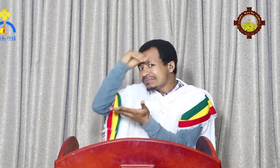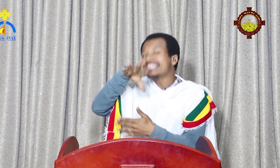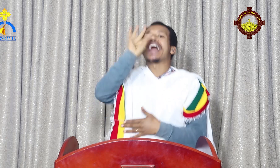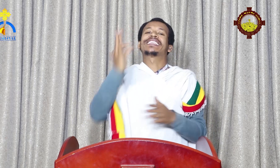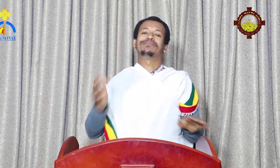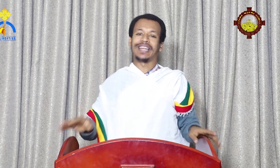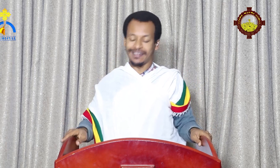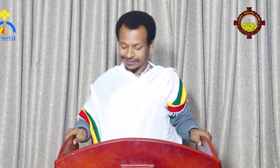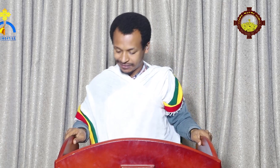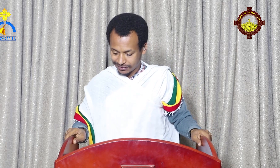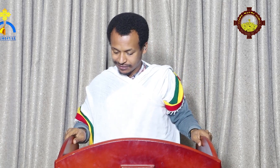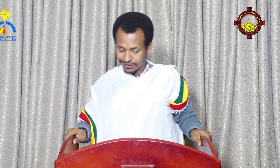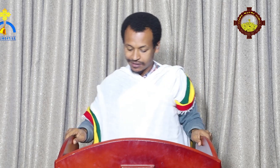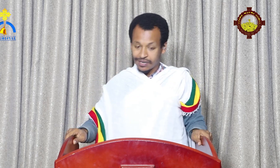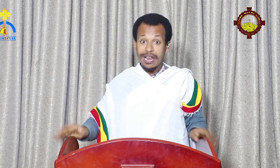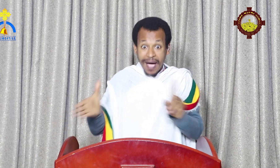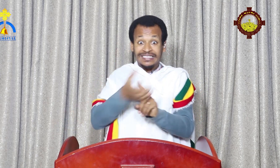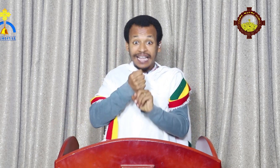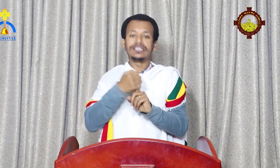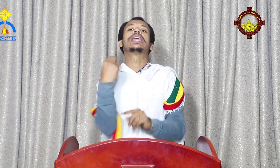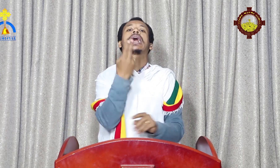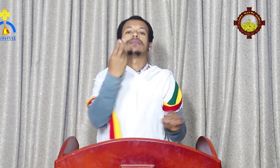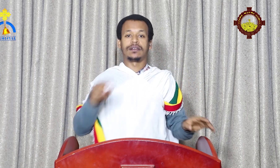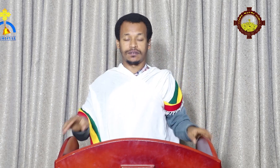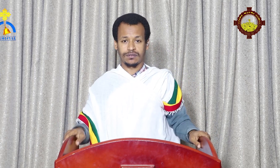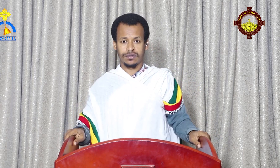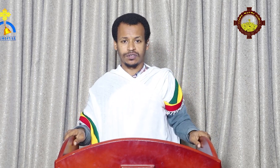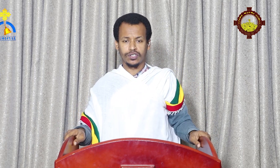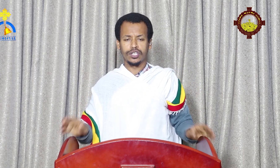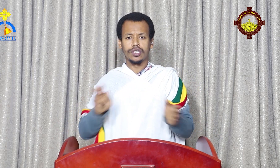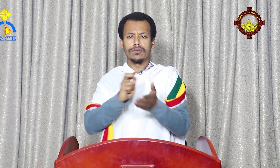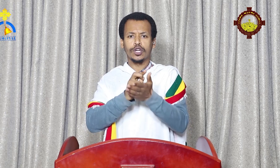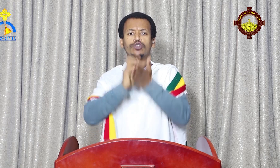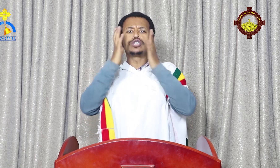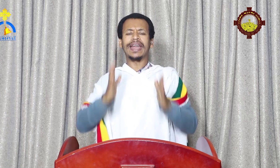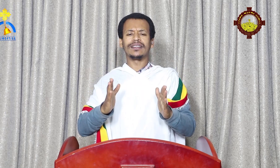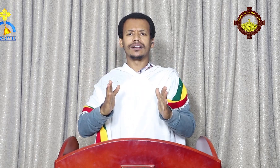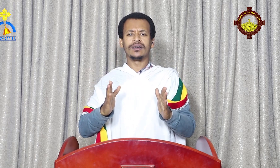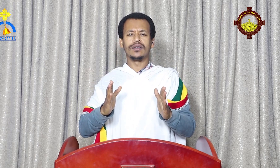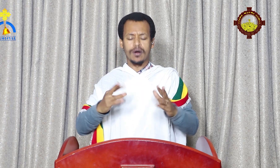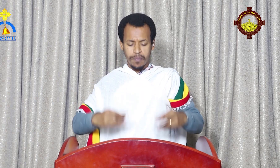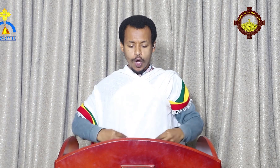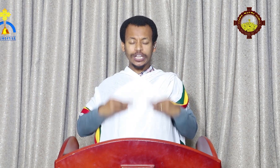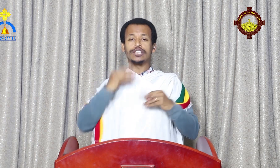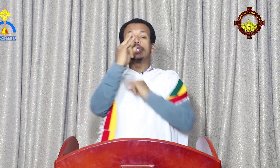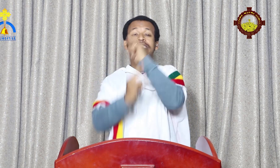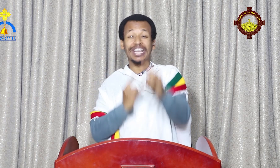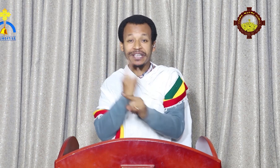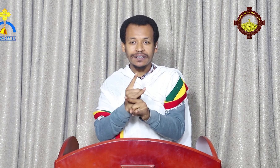ትምህርት እናገኝበታለን። ለማስተያየት ይጠቅማል። ቅዱሳን በህይወታቸው ዘመን